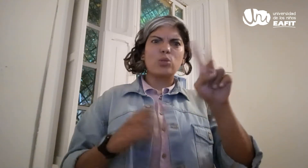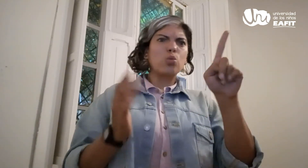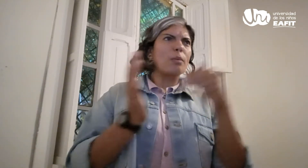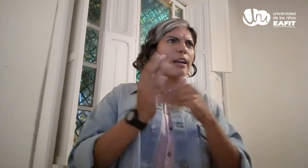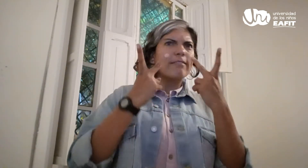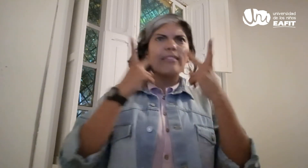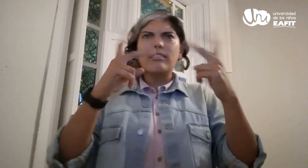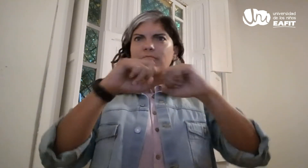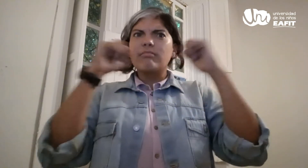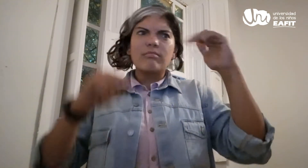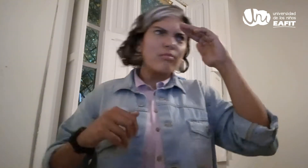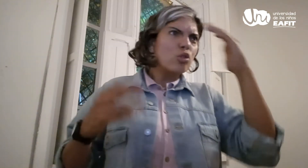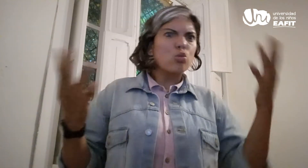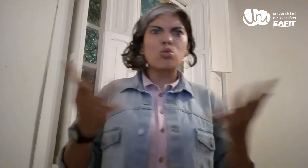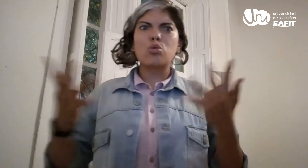las personas sordas? ¿Por qué no las vemos?